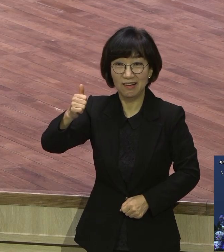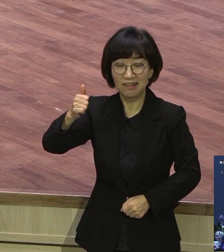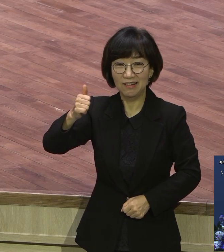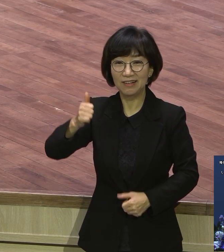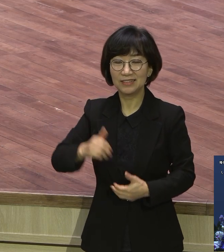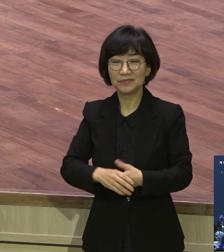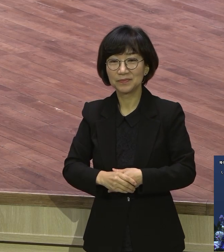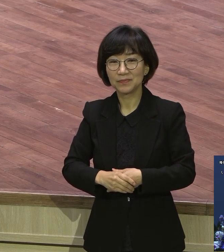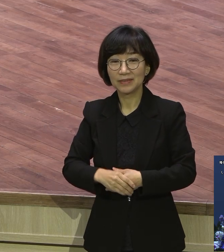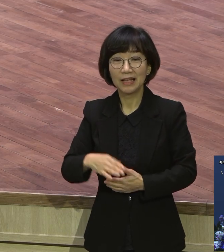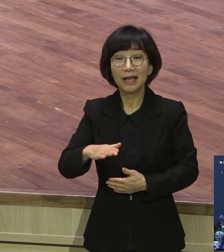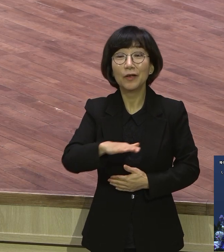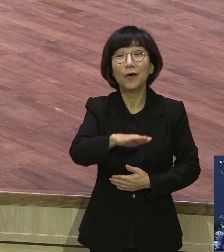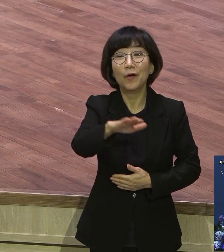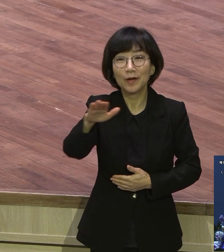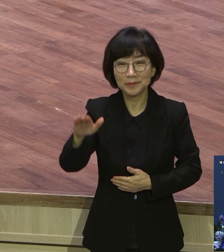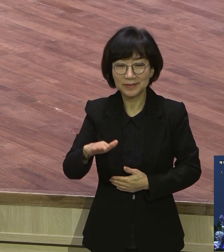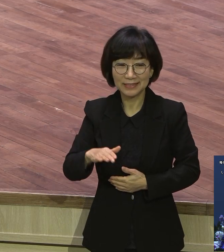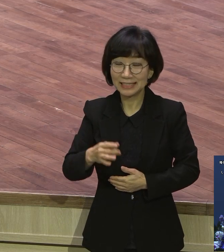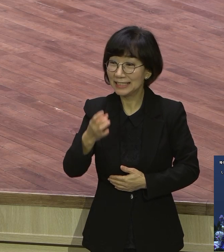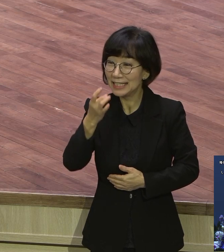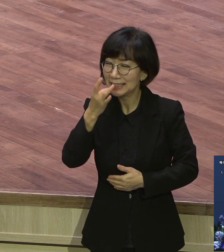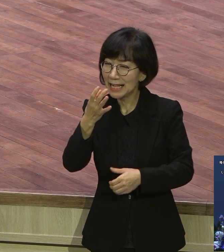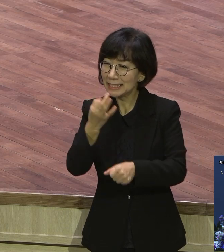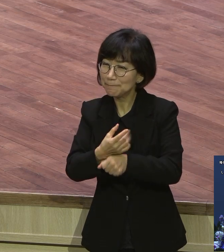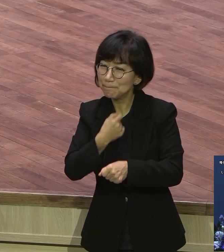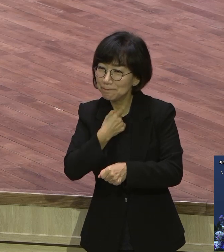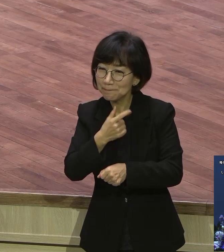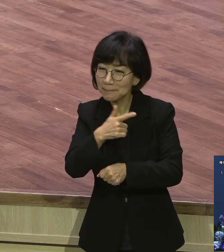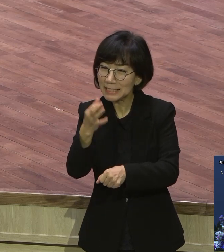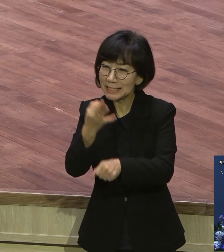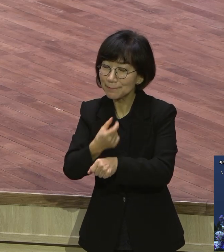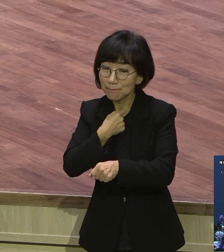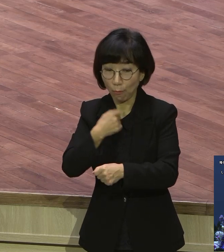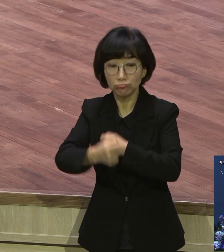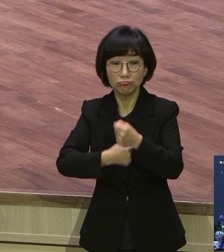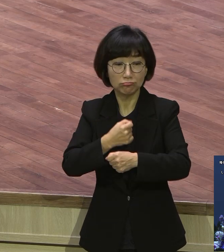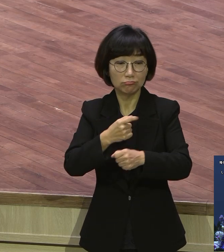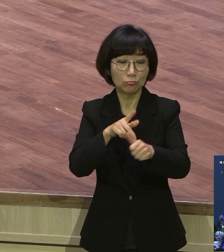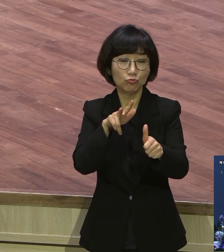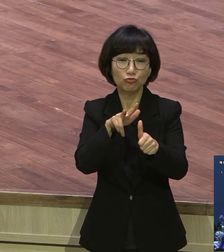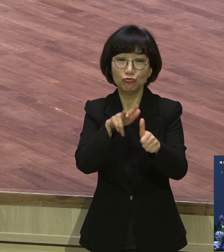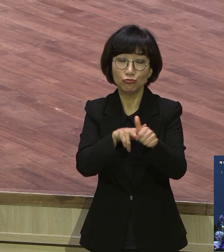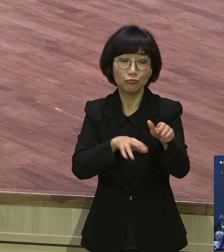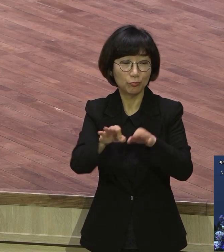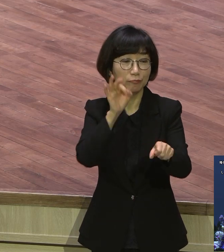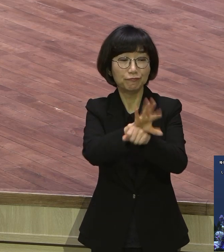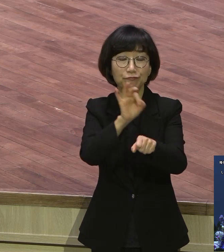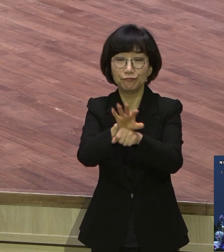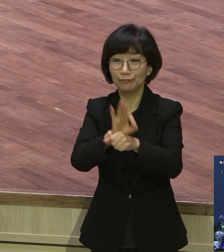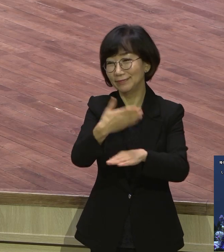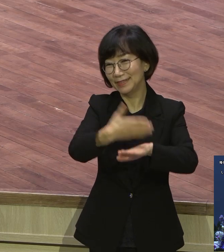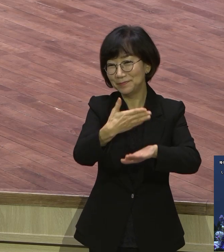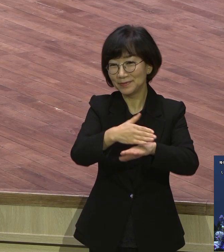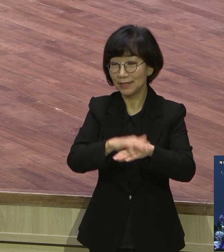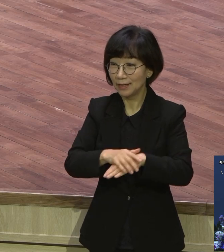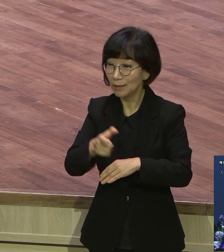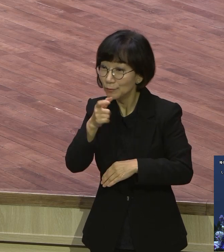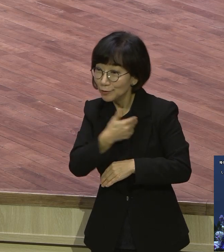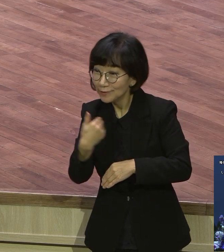마음대로 가서 살 수 있다는 것을 감사하시기 바랍니다 감사해야 돼요 먹을 물이 있다는 것을 감사하고